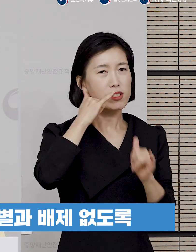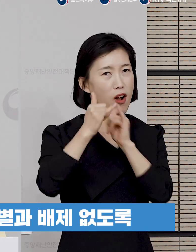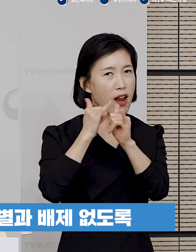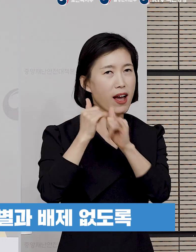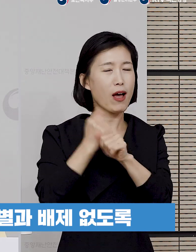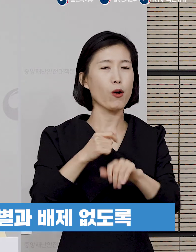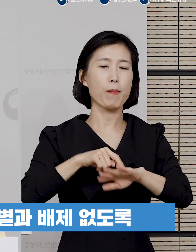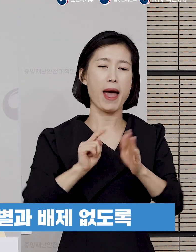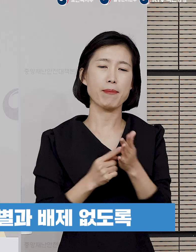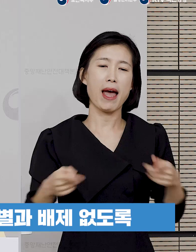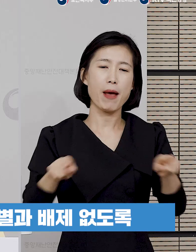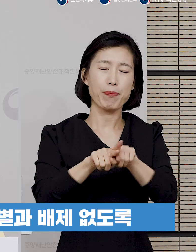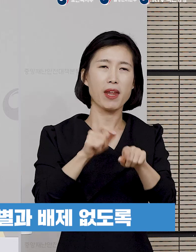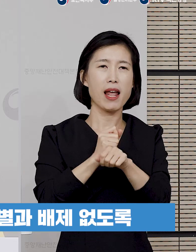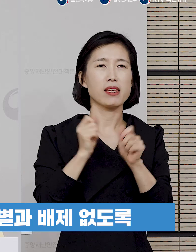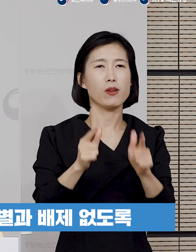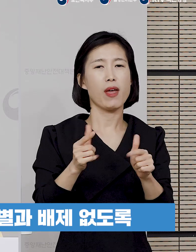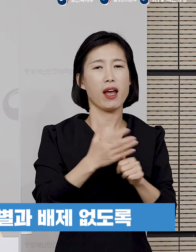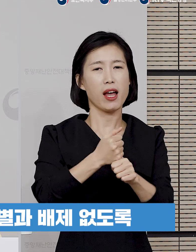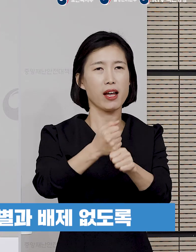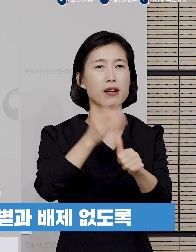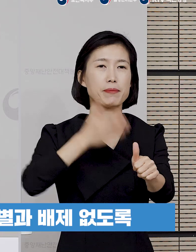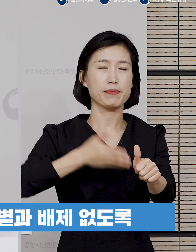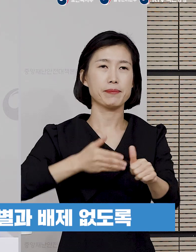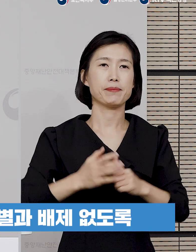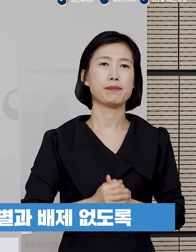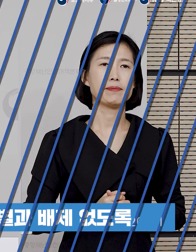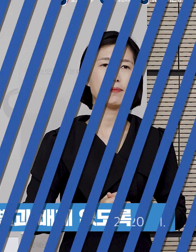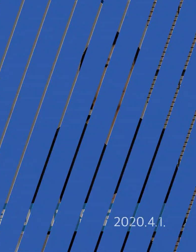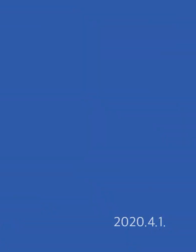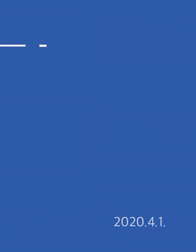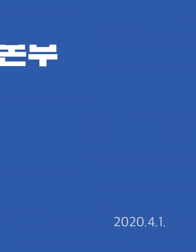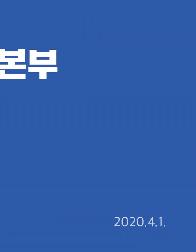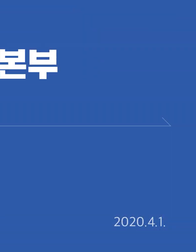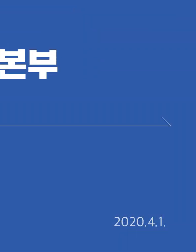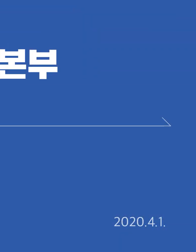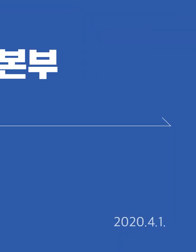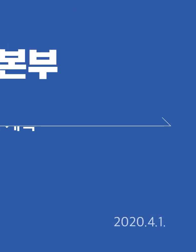연락하고 마음으로 함께 할 기회를 가지시기 당부드립니다